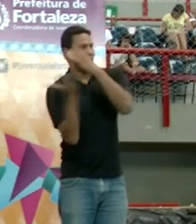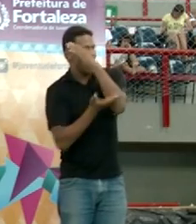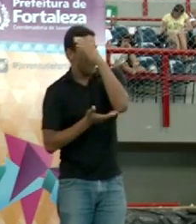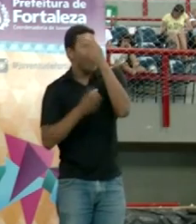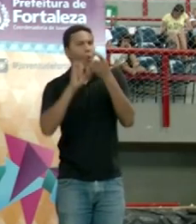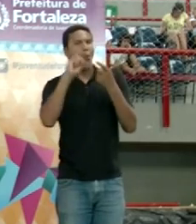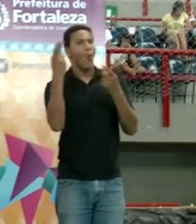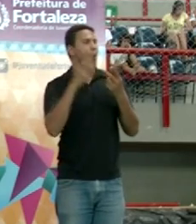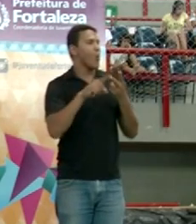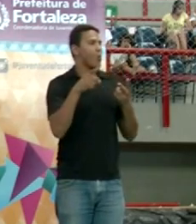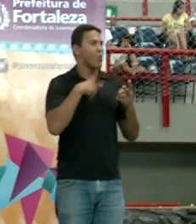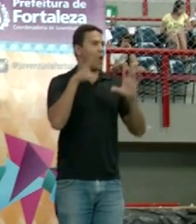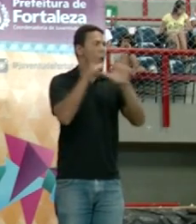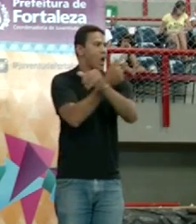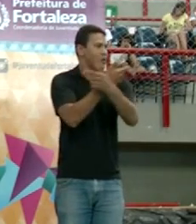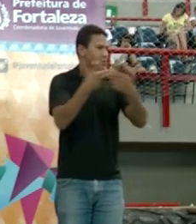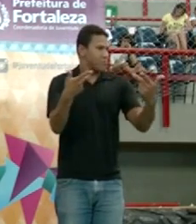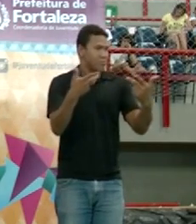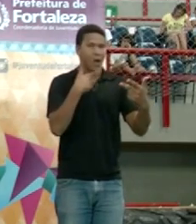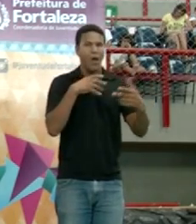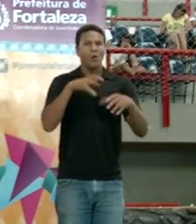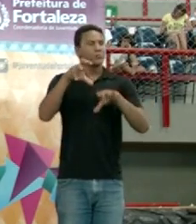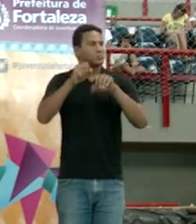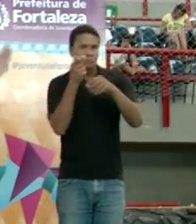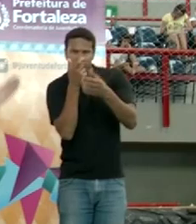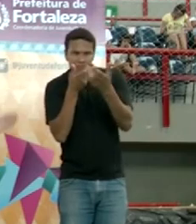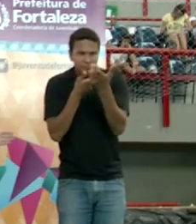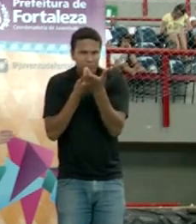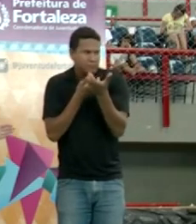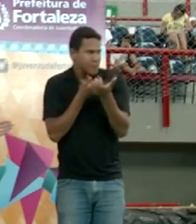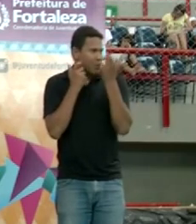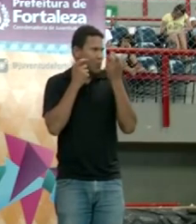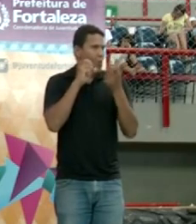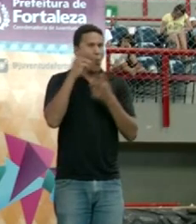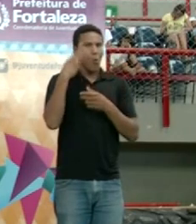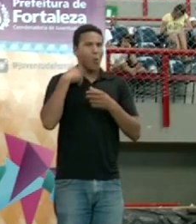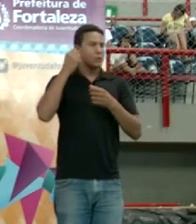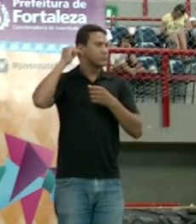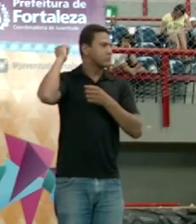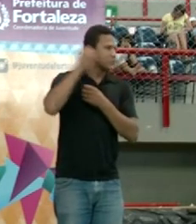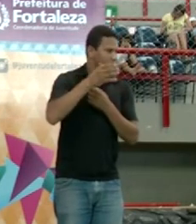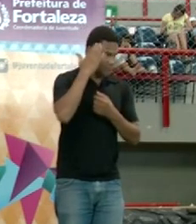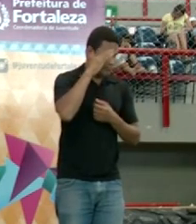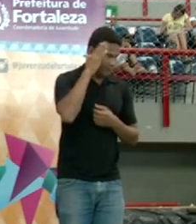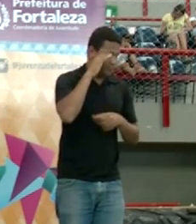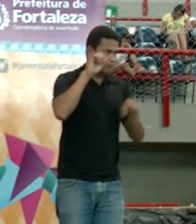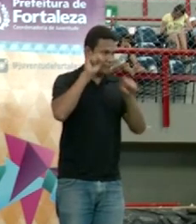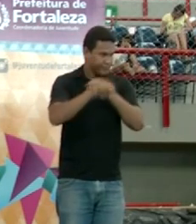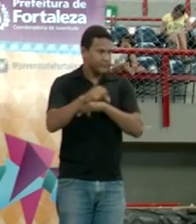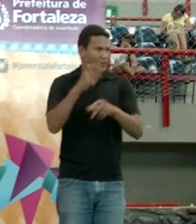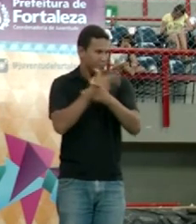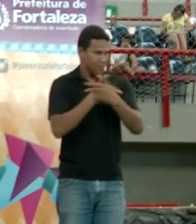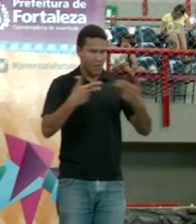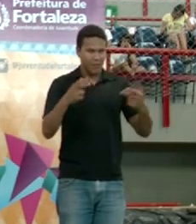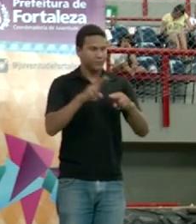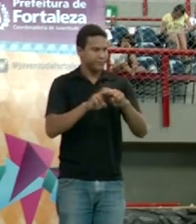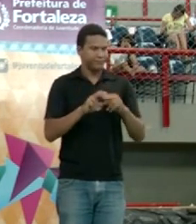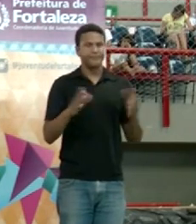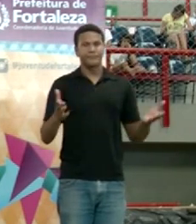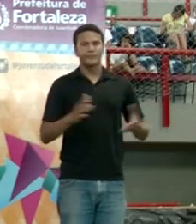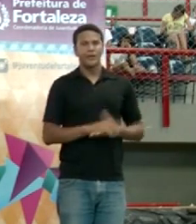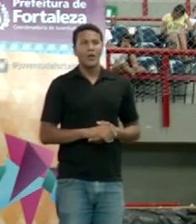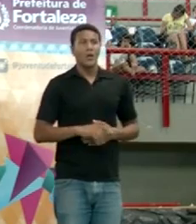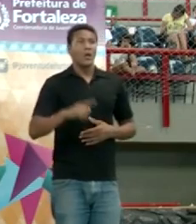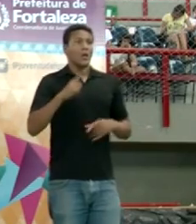dentro do muro? Tá dentro do muro, tá certo? Como as coisas não mudam, a gente tem uma sociedade estamental, tá?